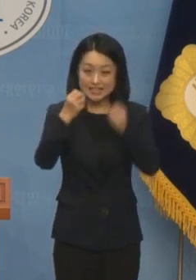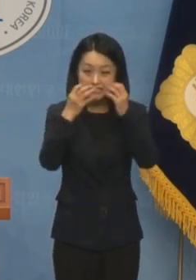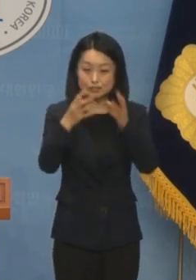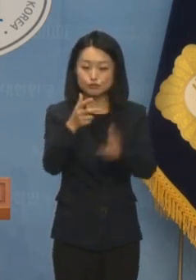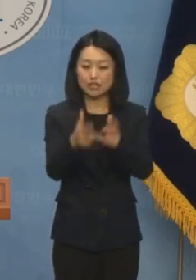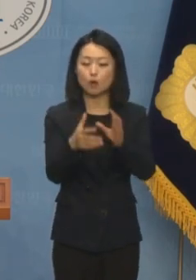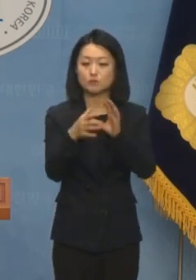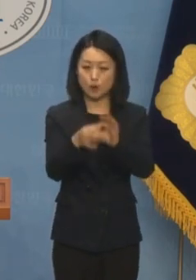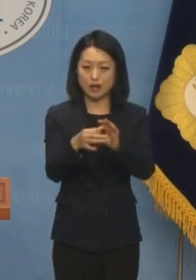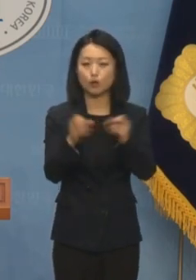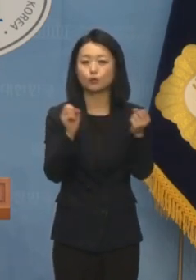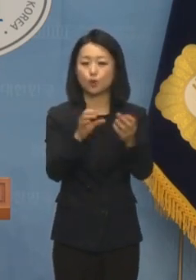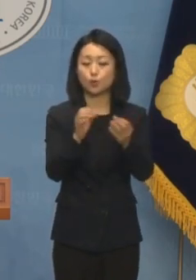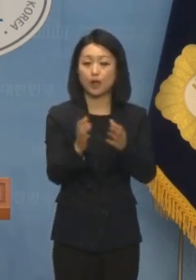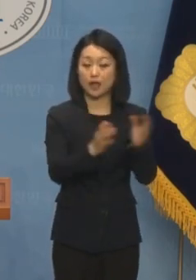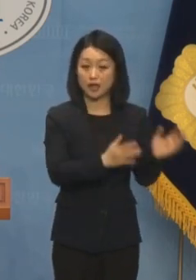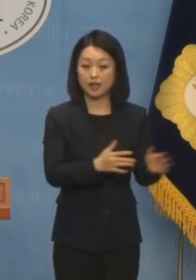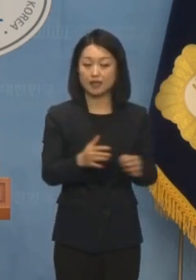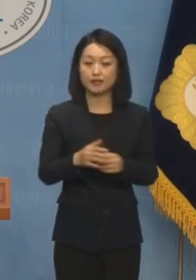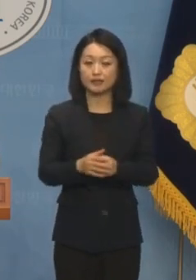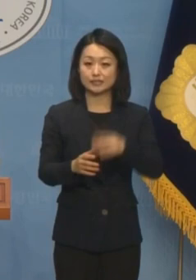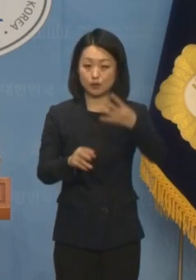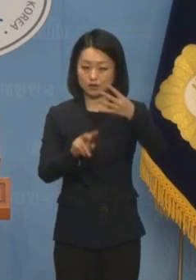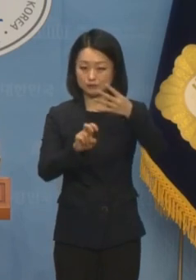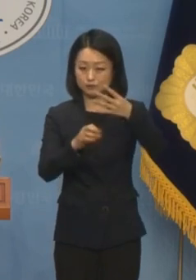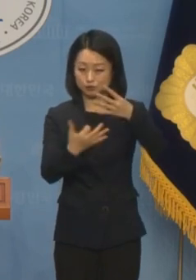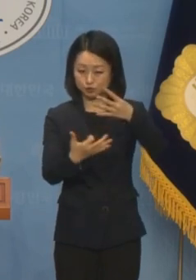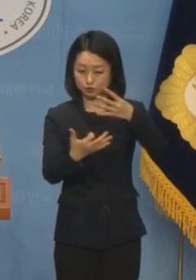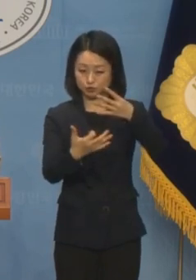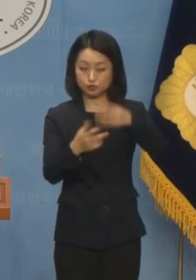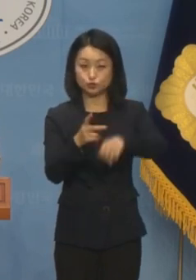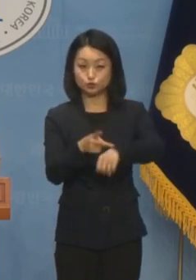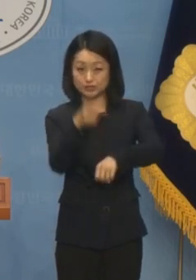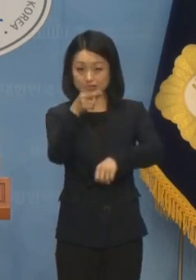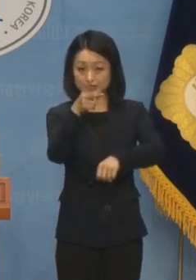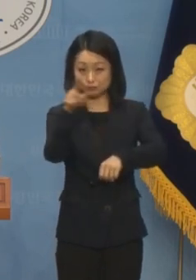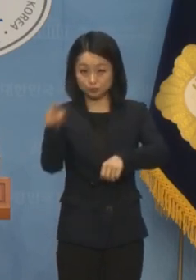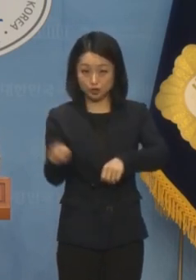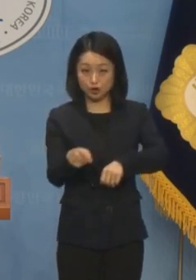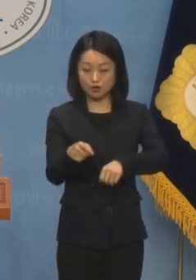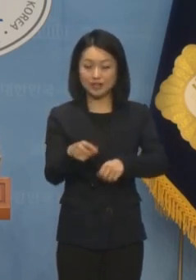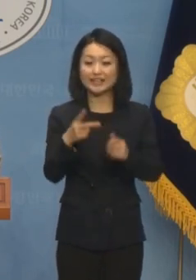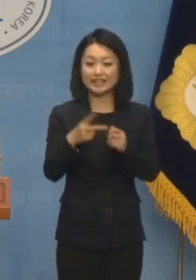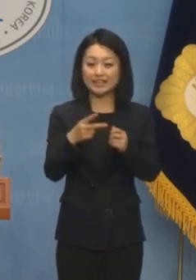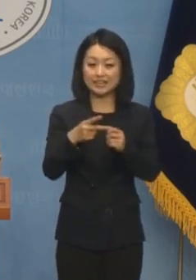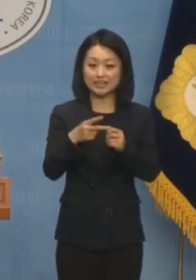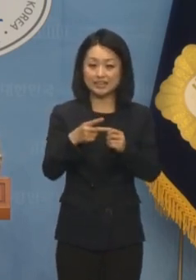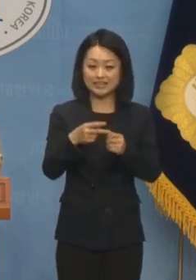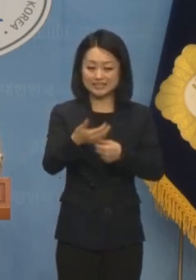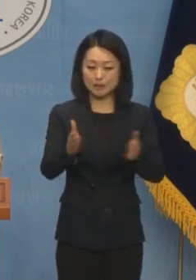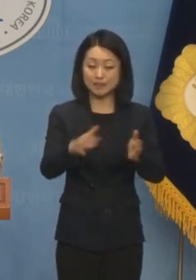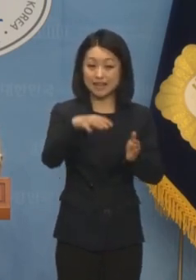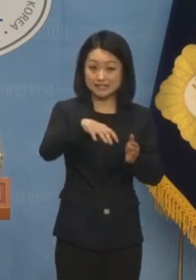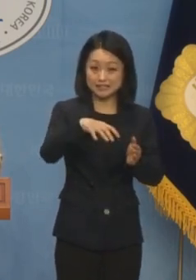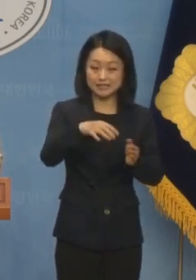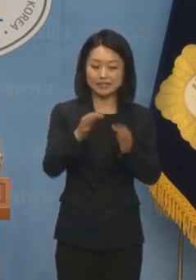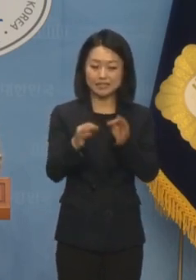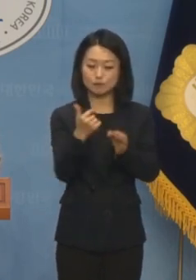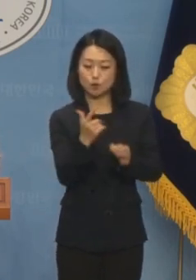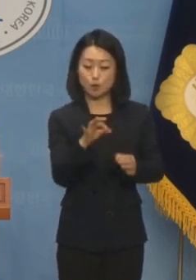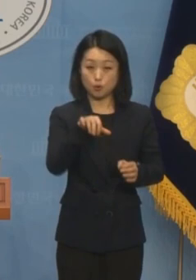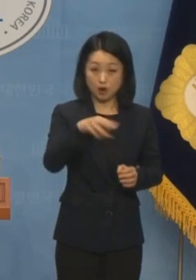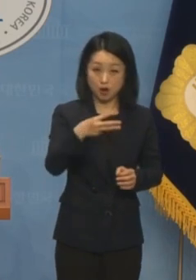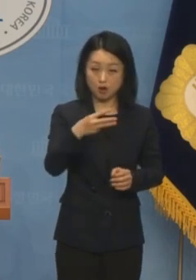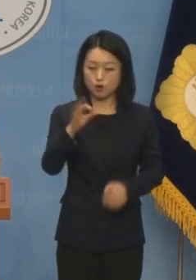중입니다. 금요일 4월 19일 오후 2시부터 의원회관 제2세미나실에서 김홍걸,